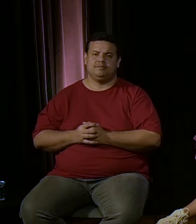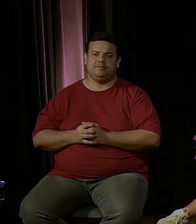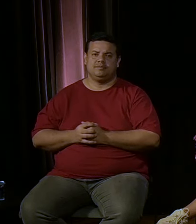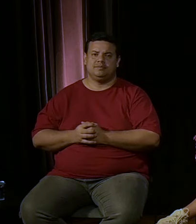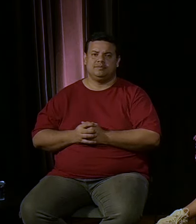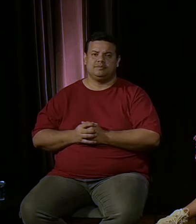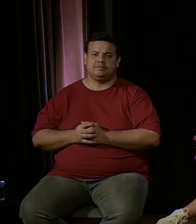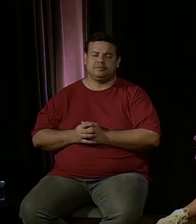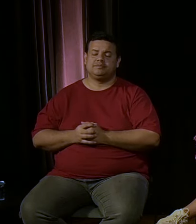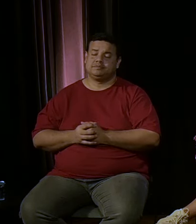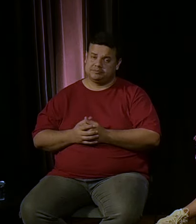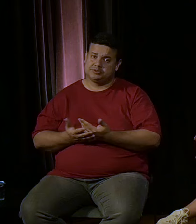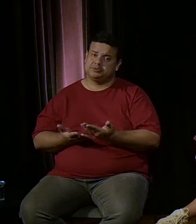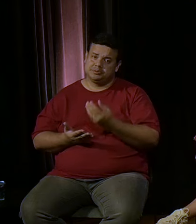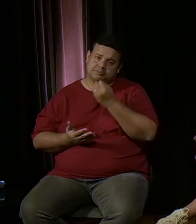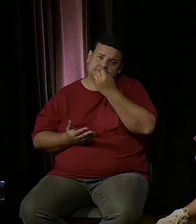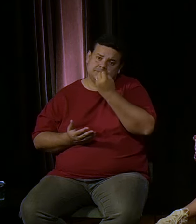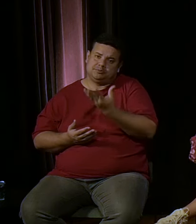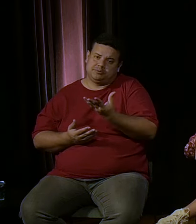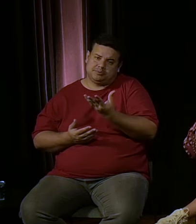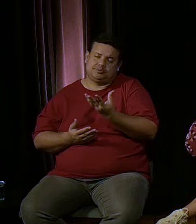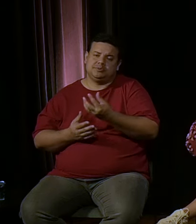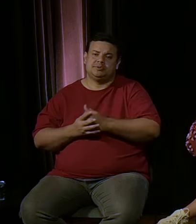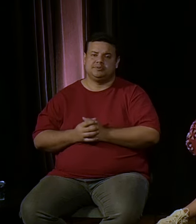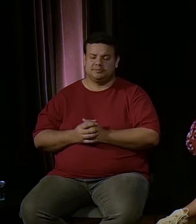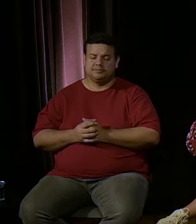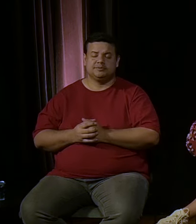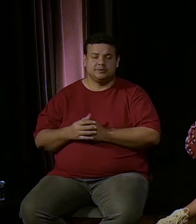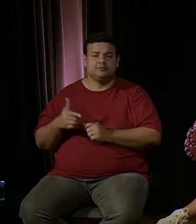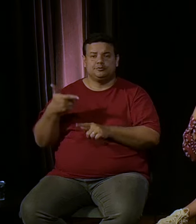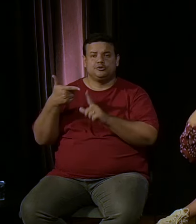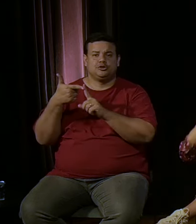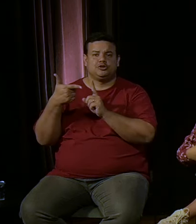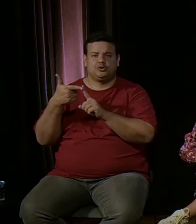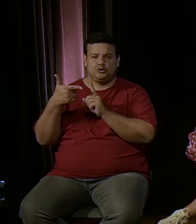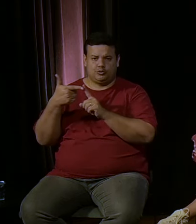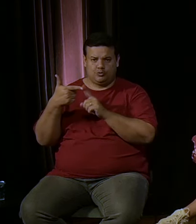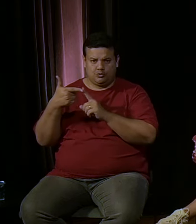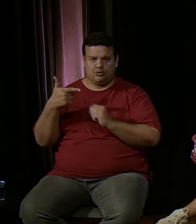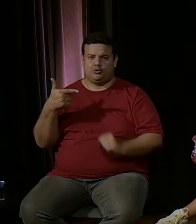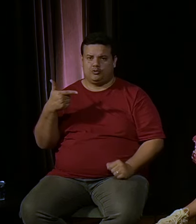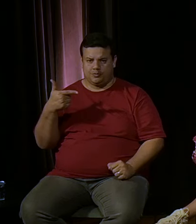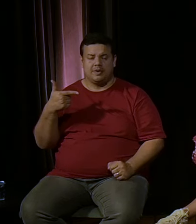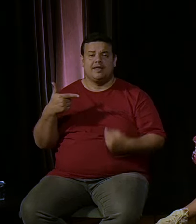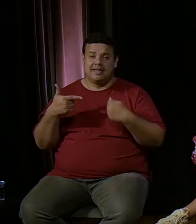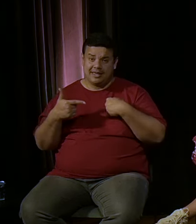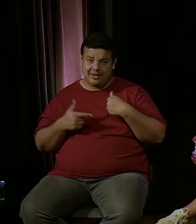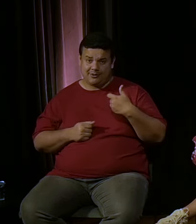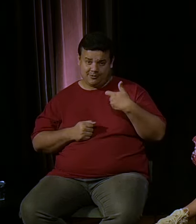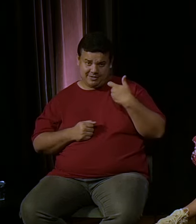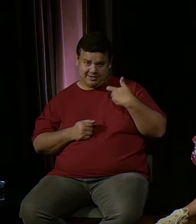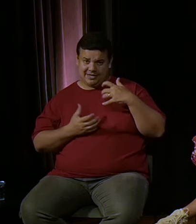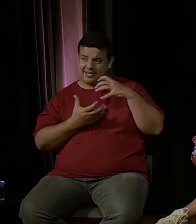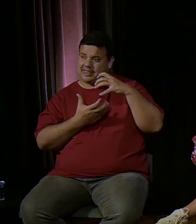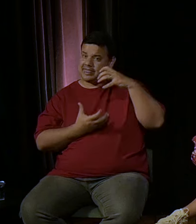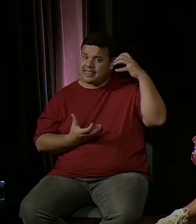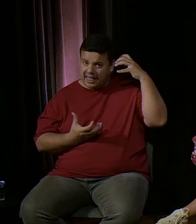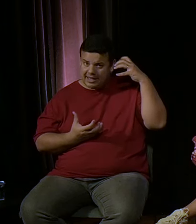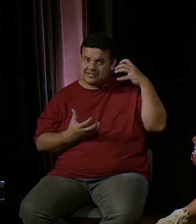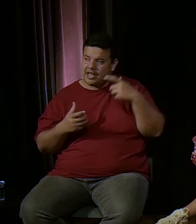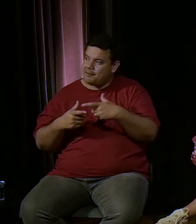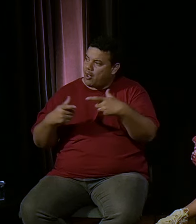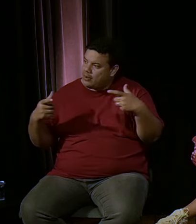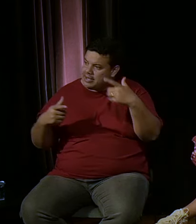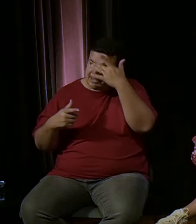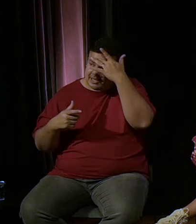Então, bacana. Agora, o segundo, para mim, que sou muito mais velha que vocês, do que a maioria que está aqui